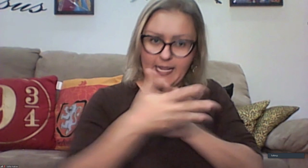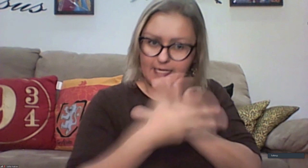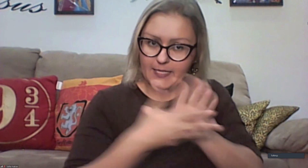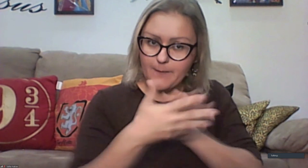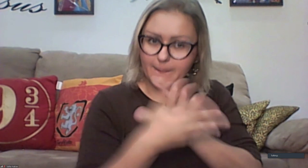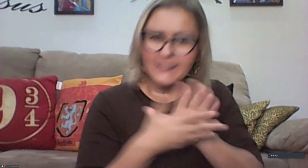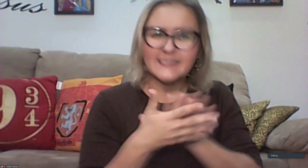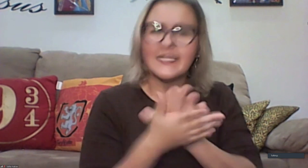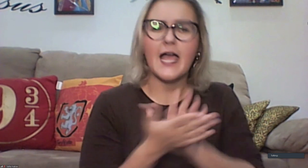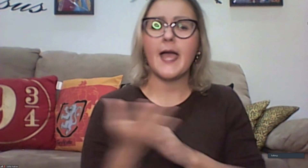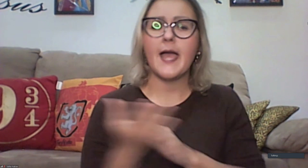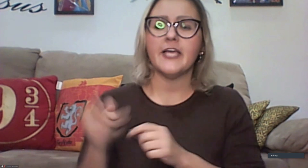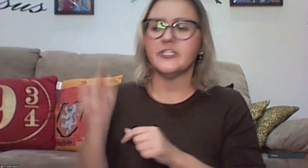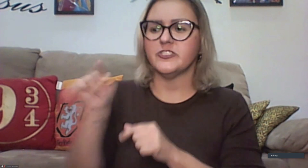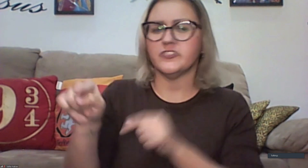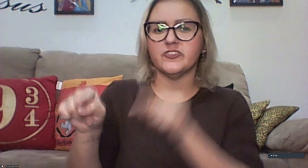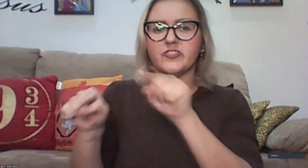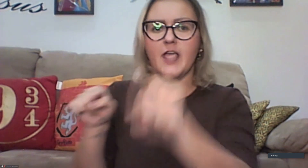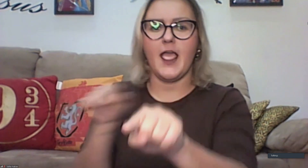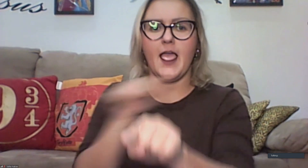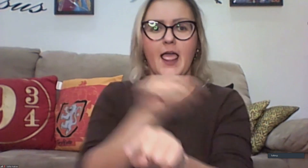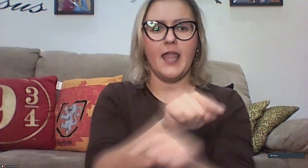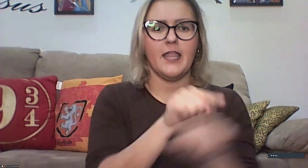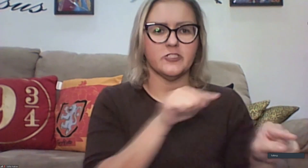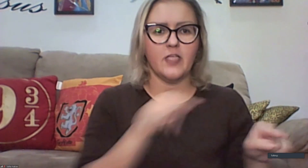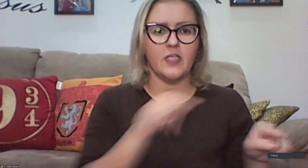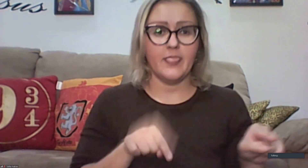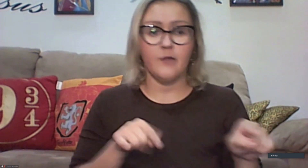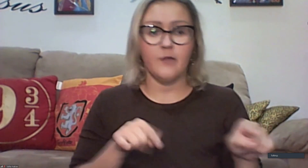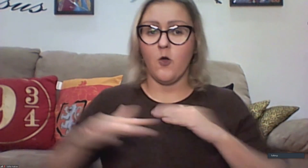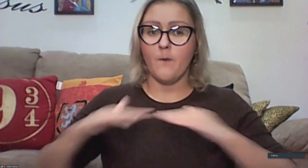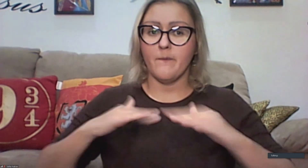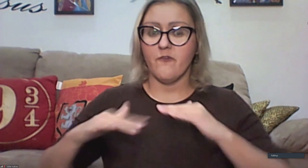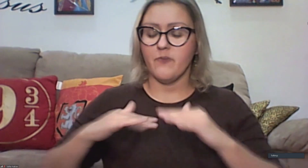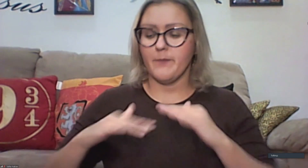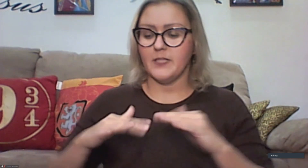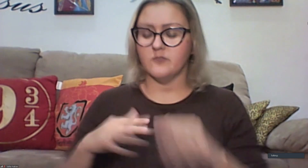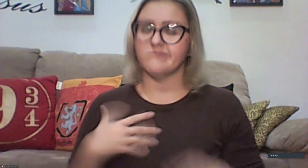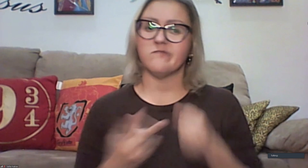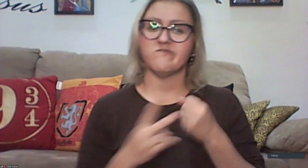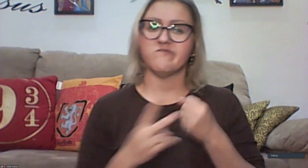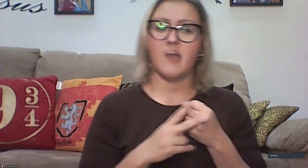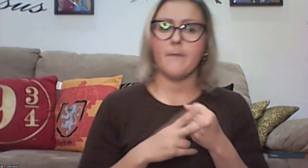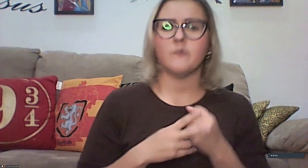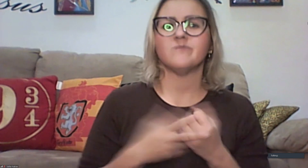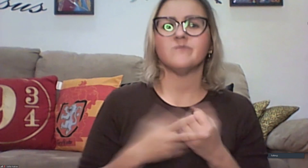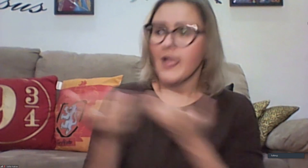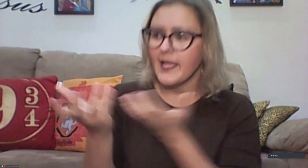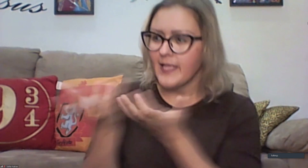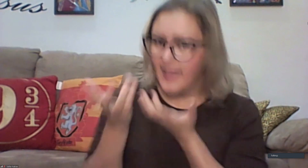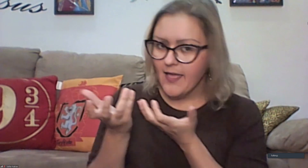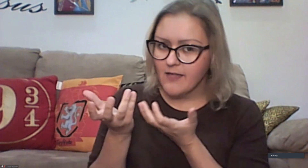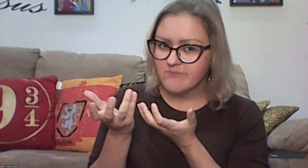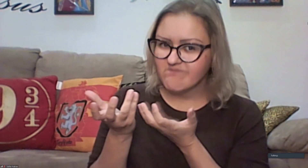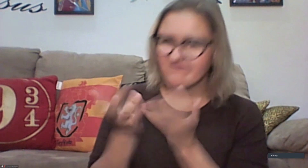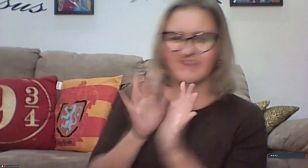Apontamentos, né? Pronomes. Alguns verbos mais tranquilos como querer, não querer, gostar, não